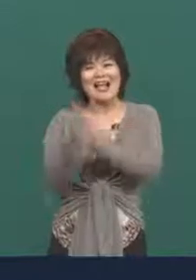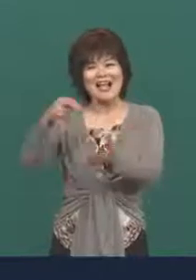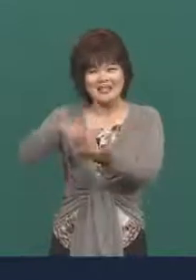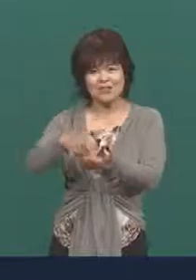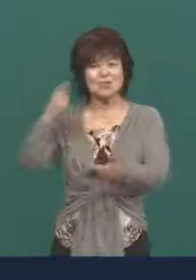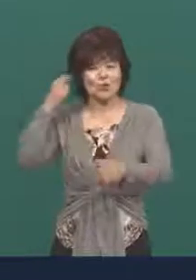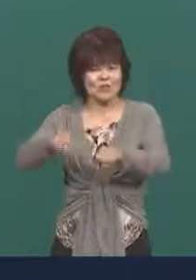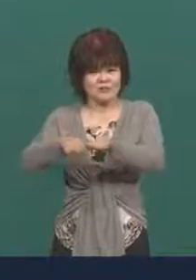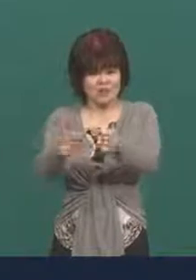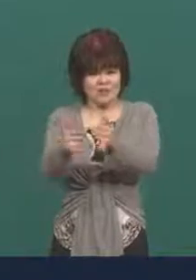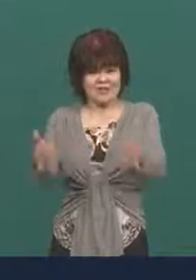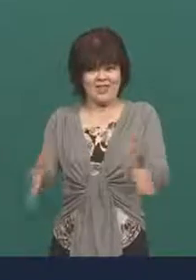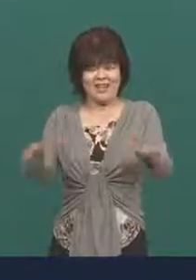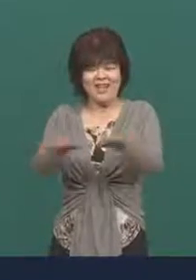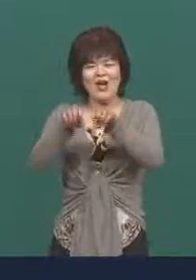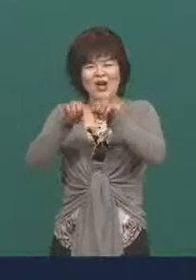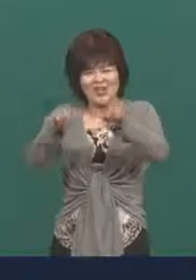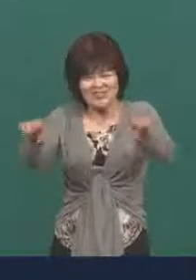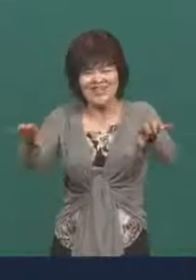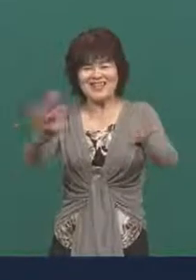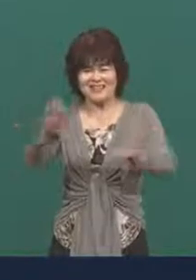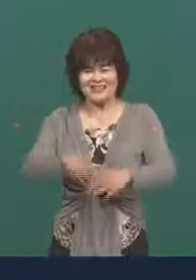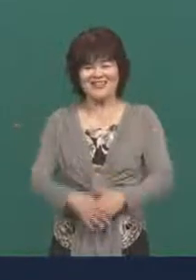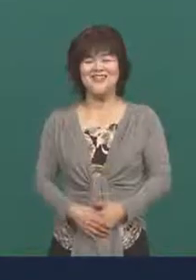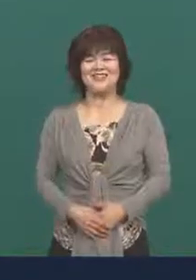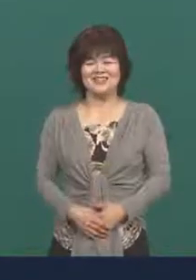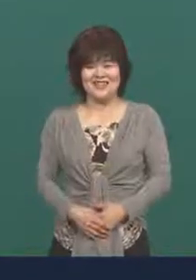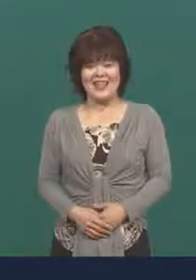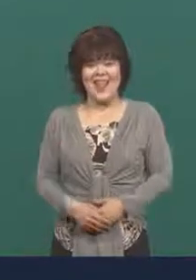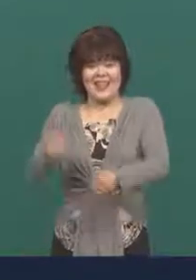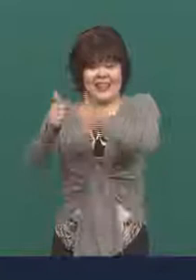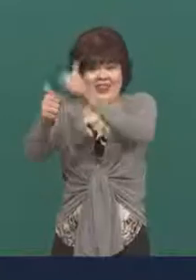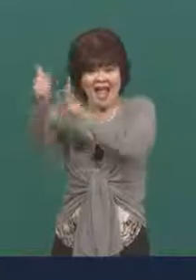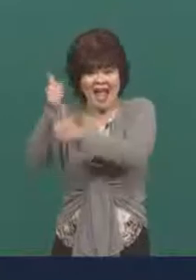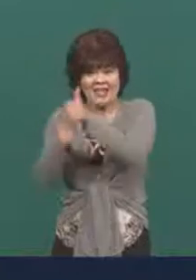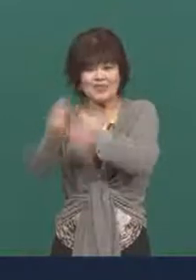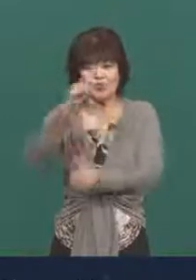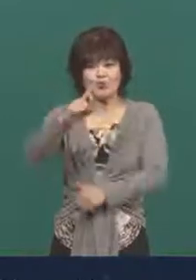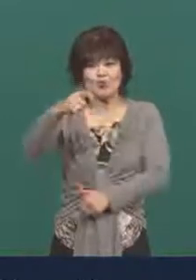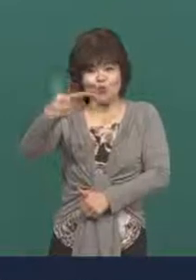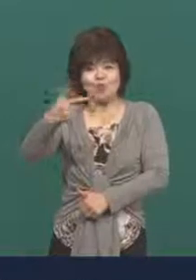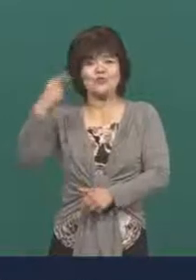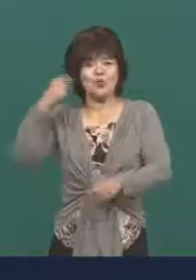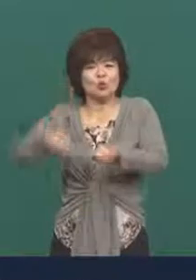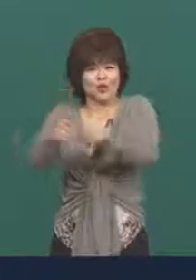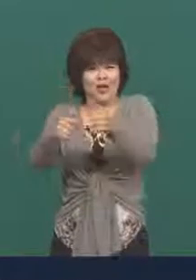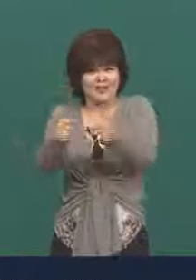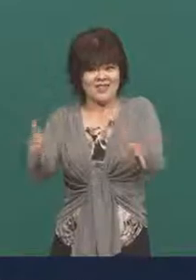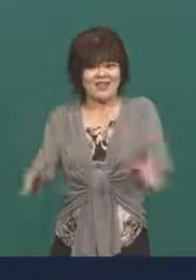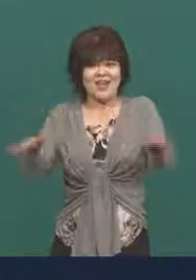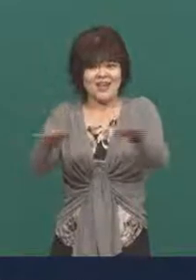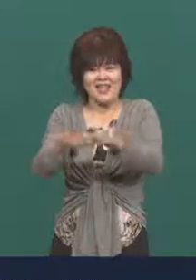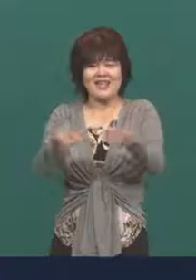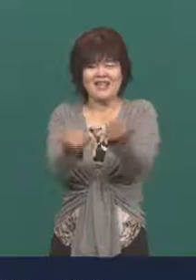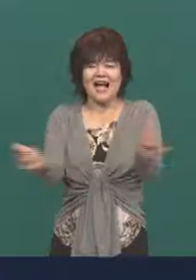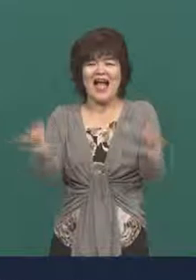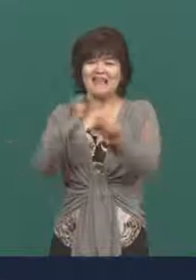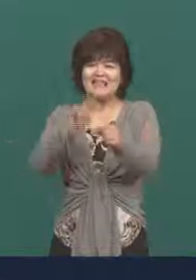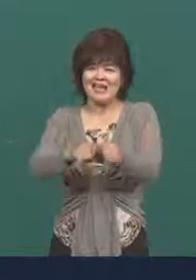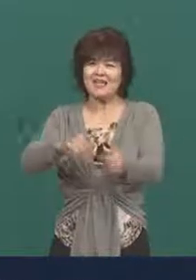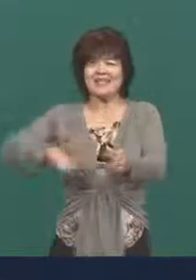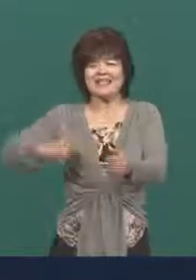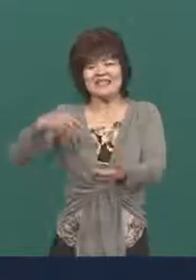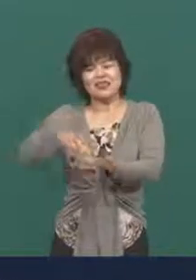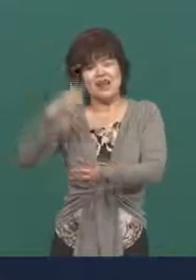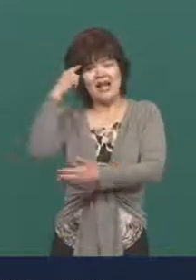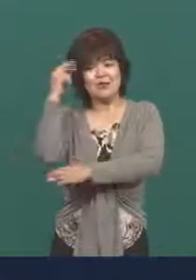続いて滋賀県立聴覚障害者センターからのお知らせです。第16回聴覚障害者の社会的